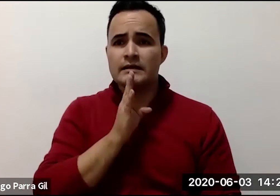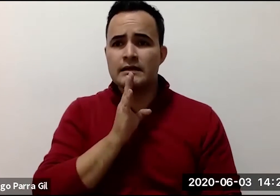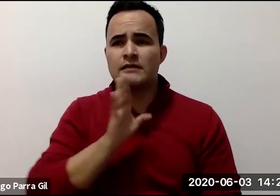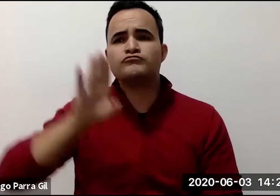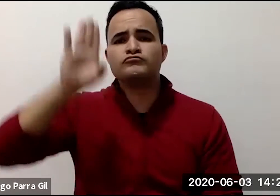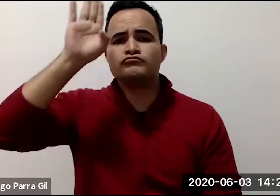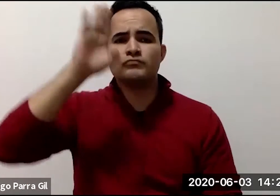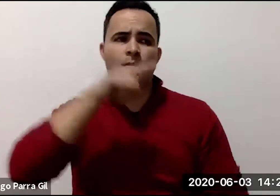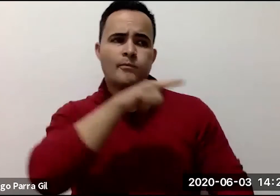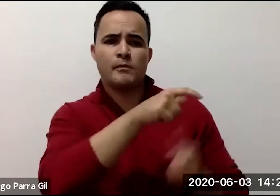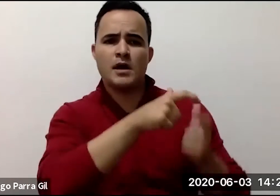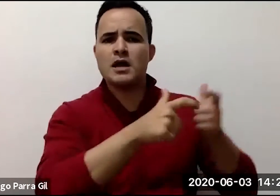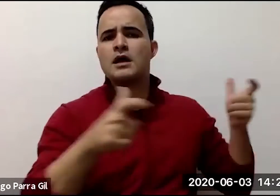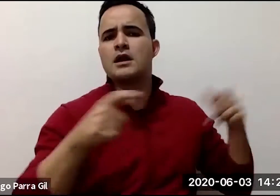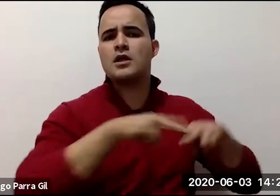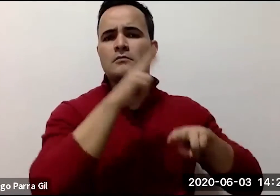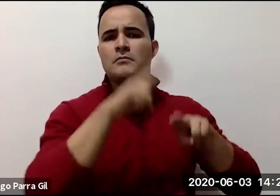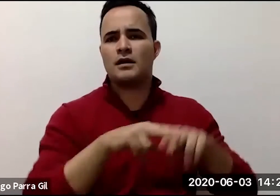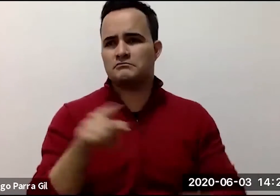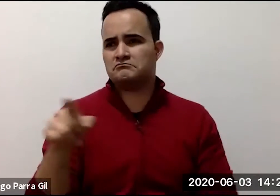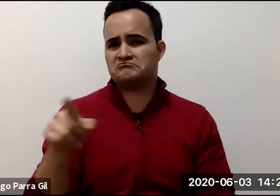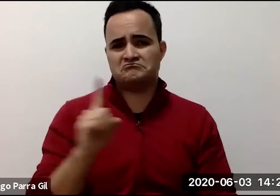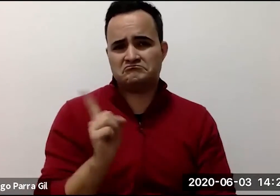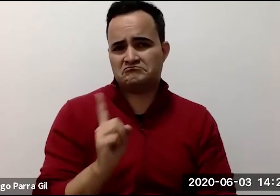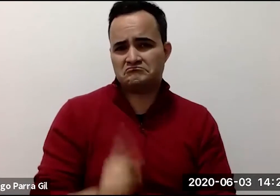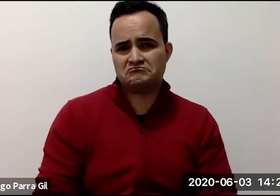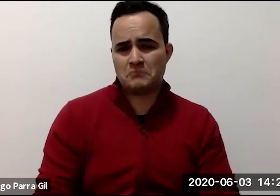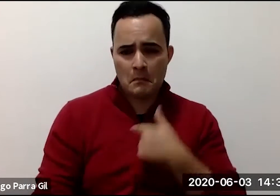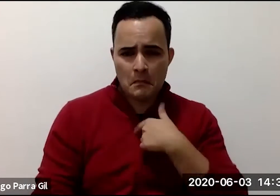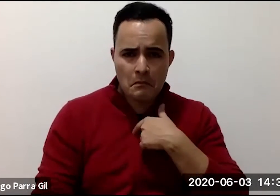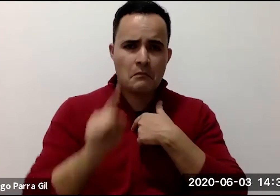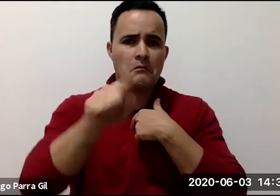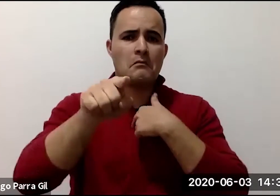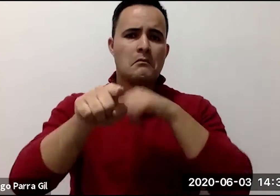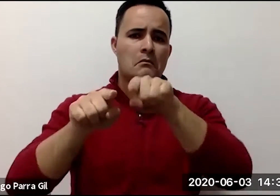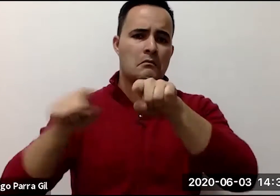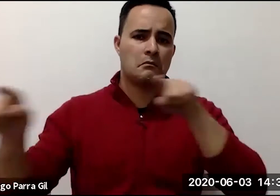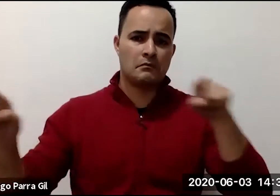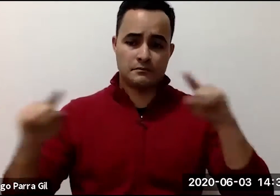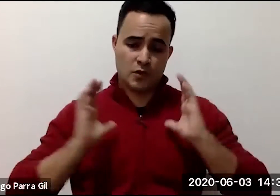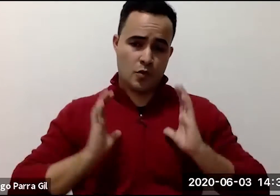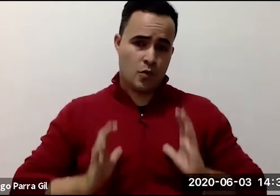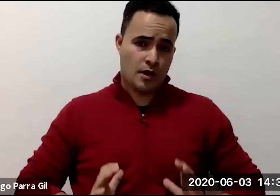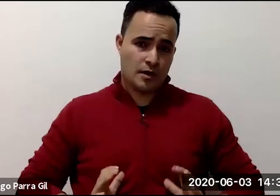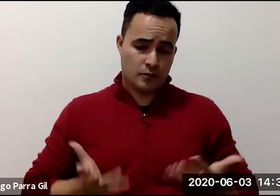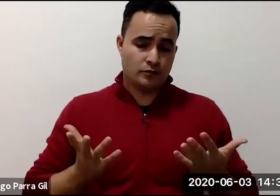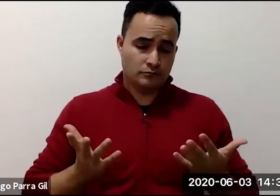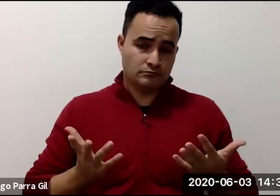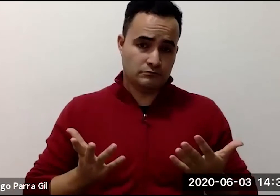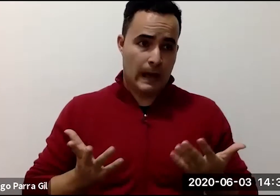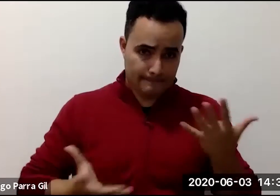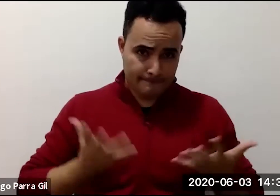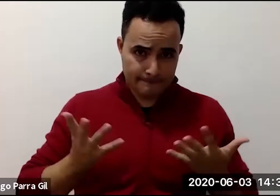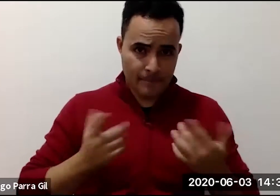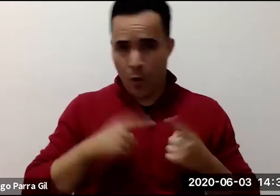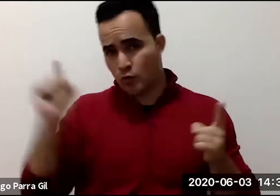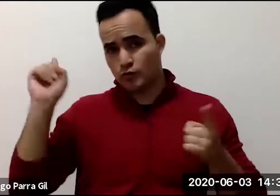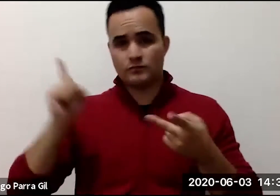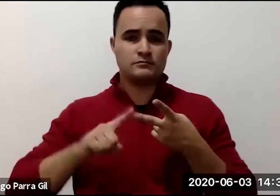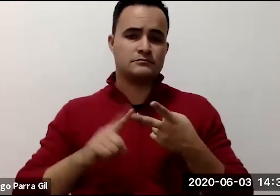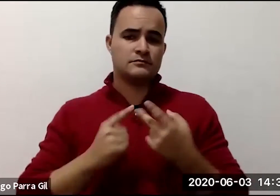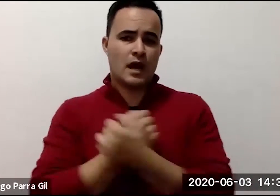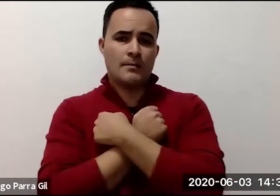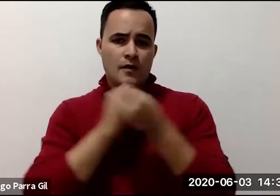ella en algún momento, en cuerpo, en formas de amar, en formas